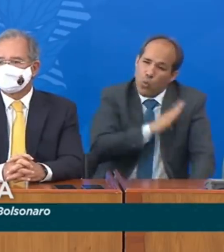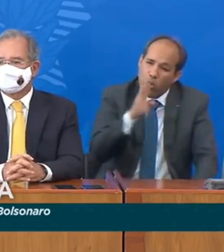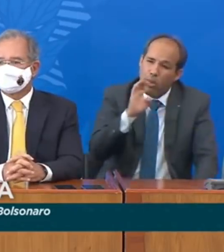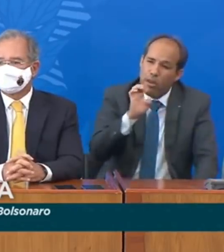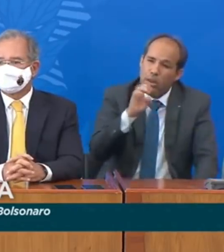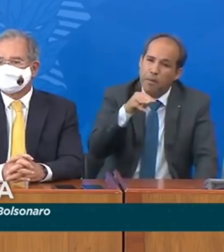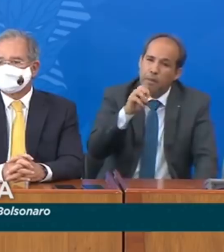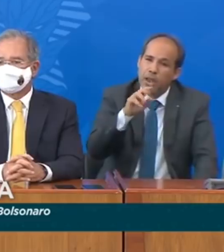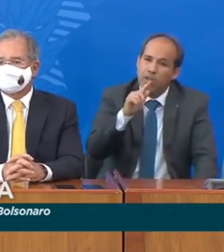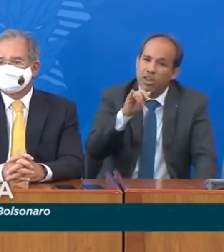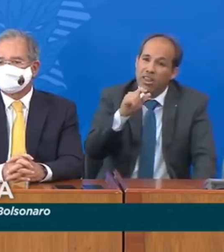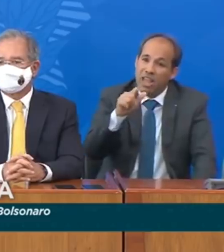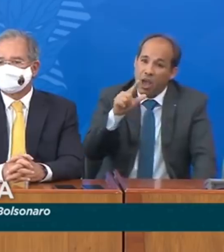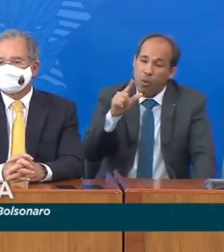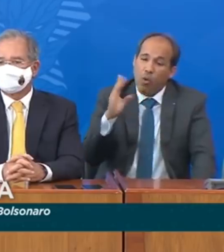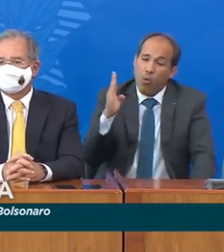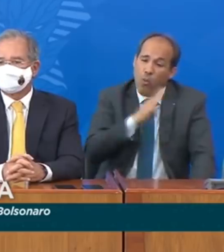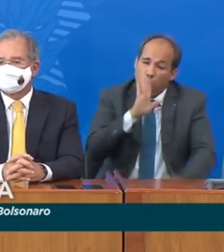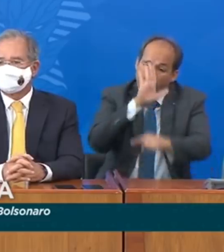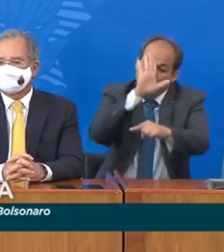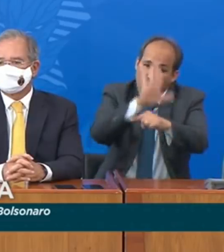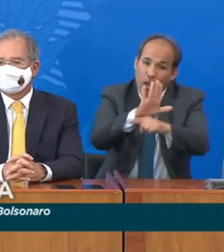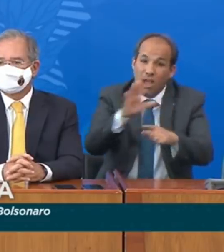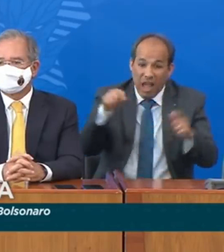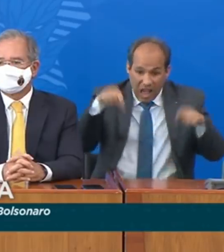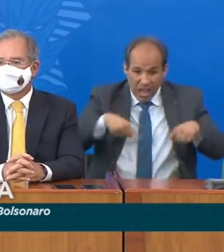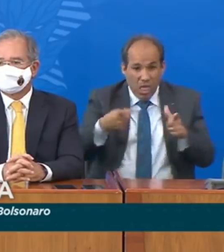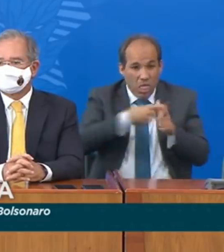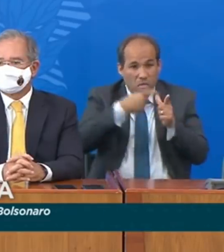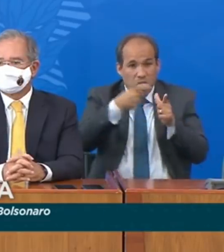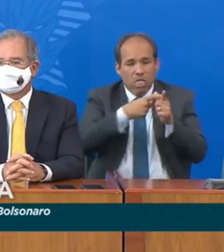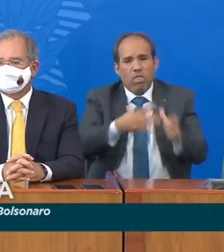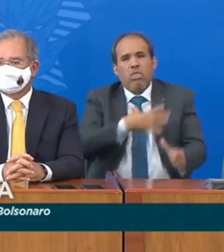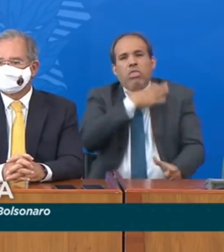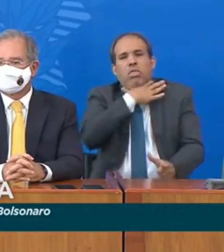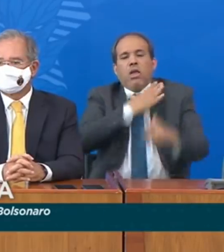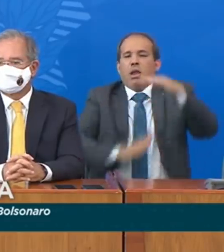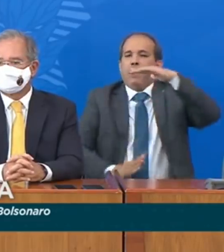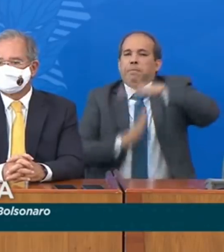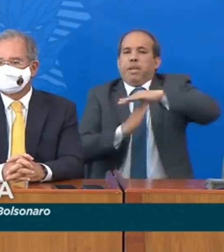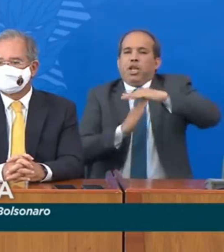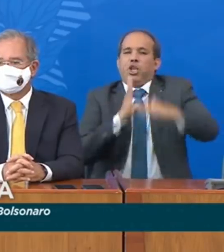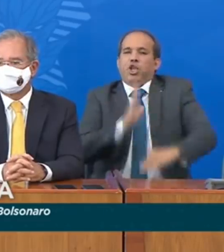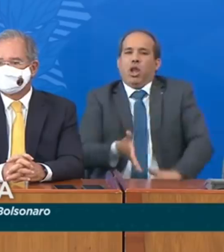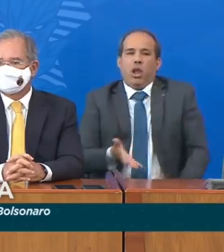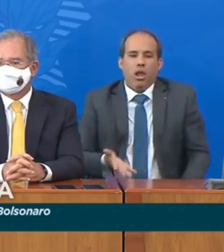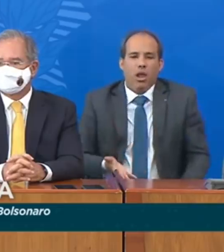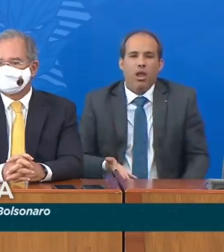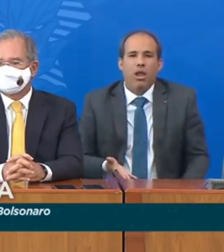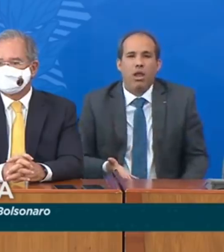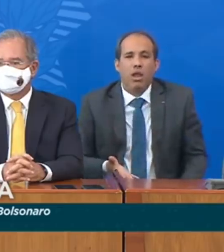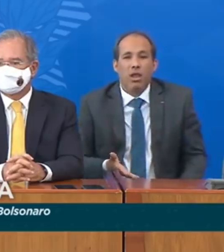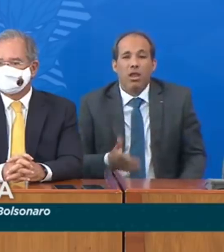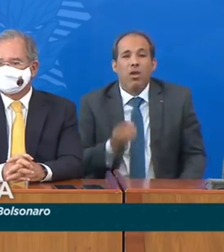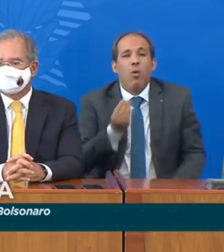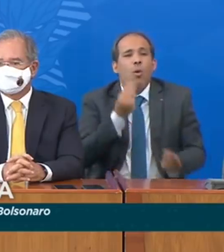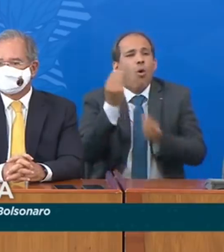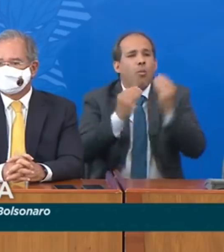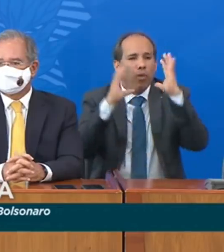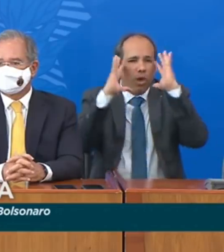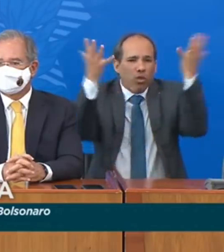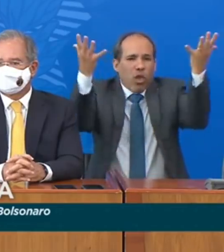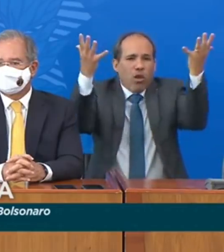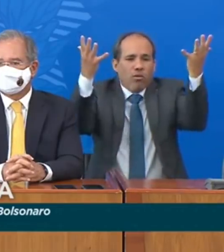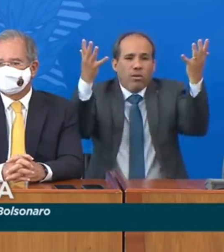emergencial. A nossa capacidade de endividamento está no limite. Quem define esta questão é